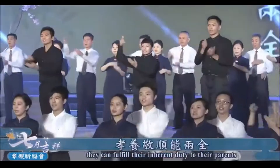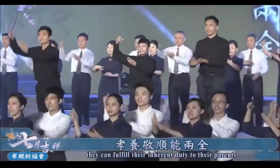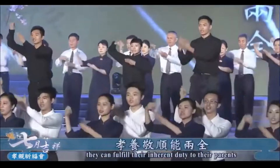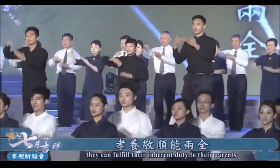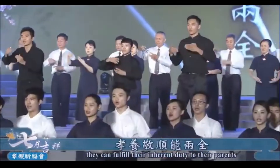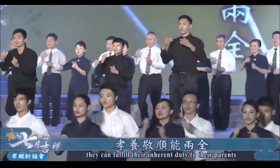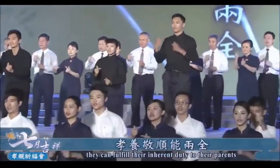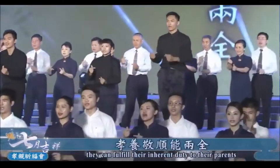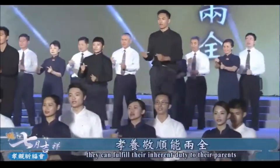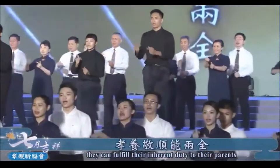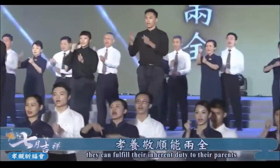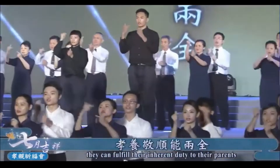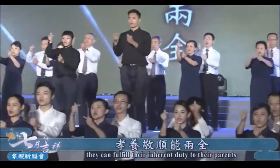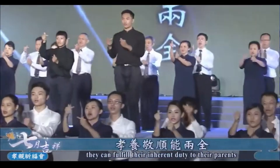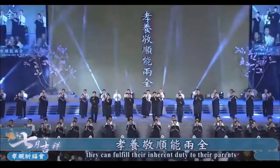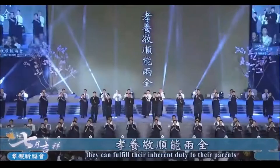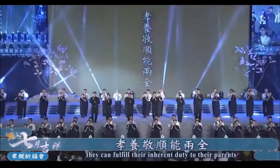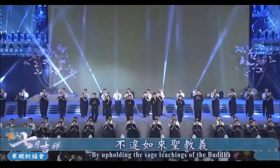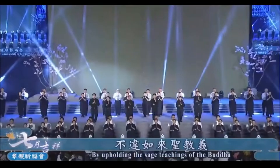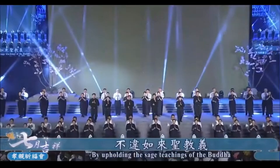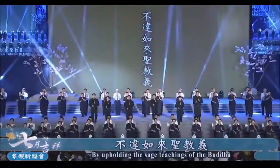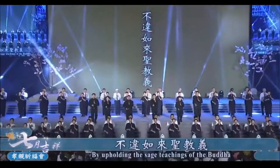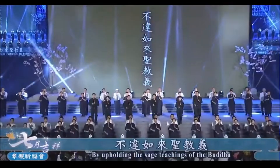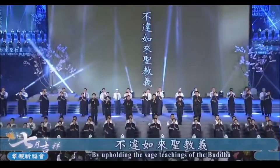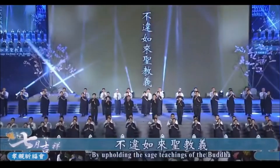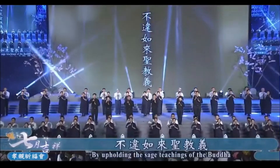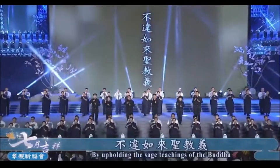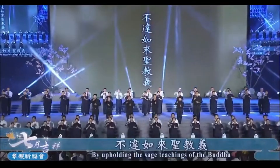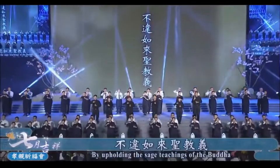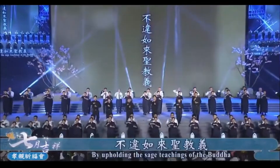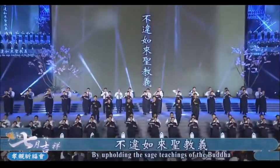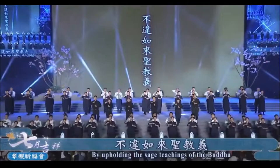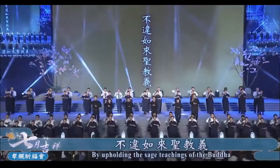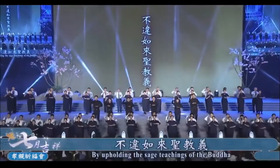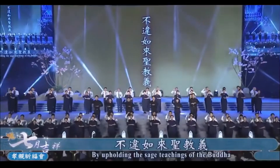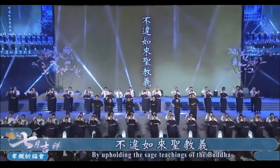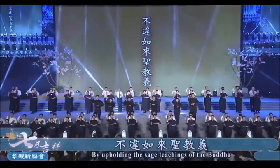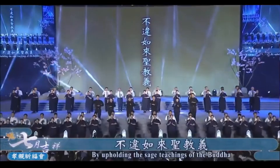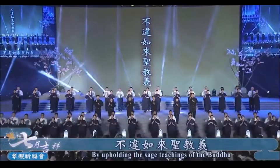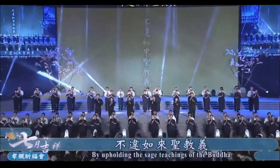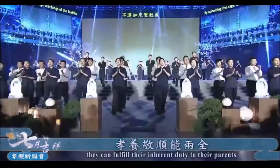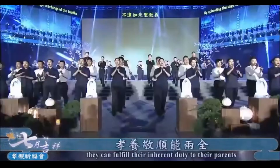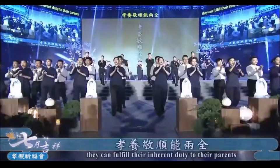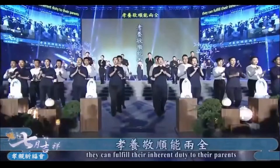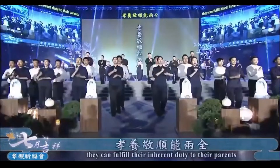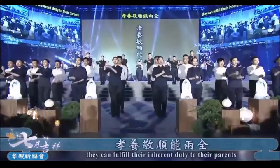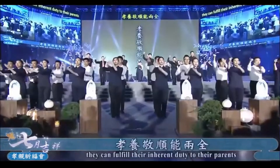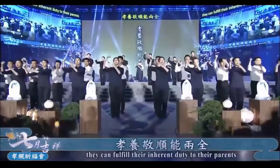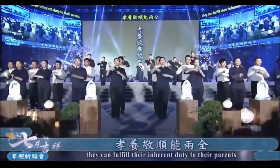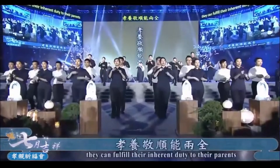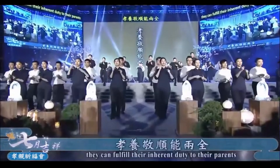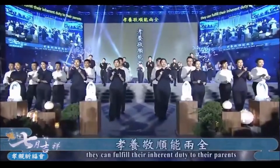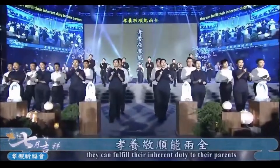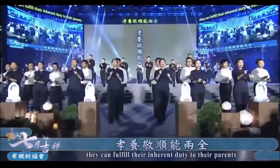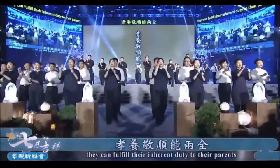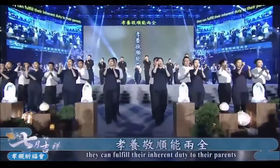心生能量泉，不为如来生教义，孝养心生能量